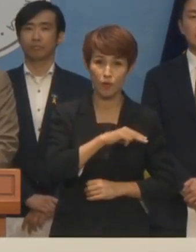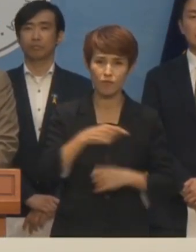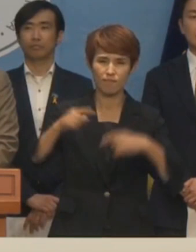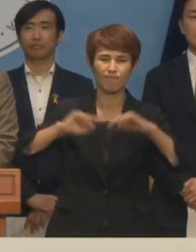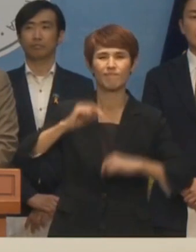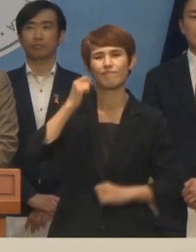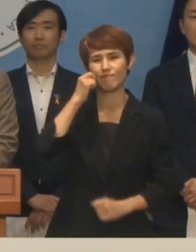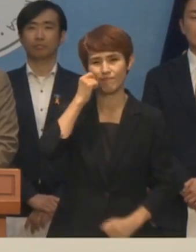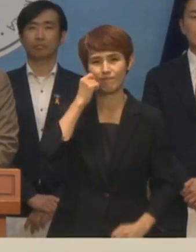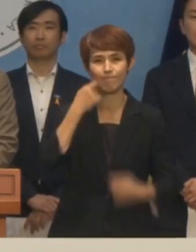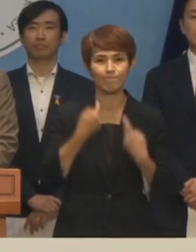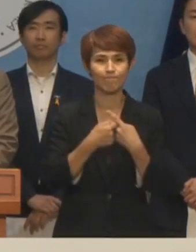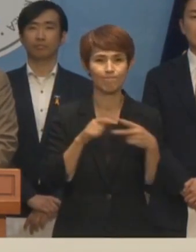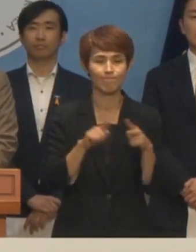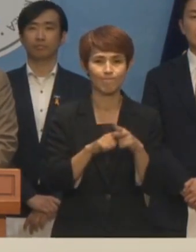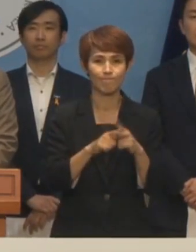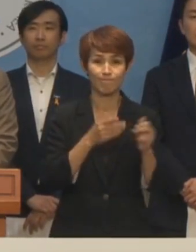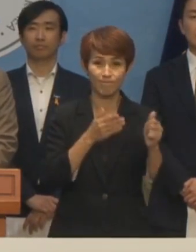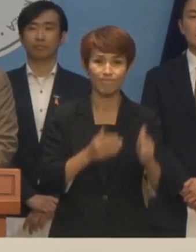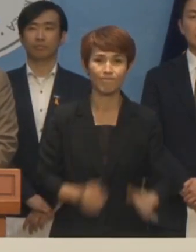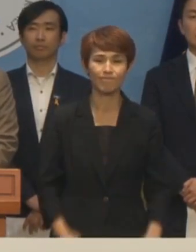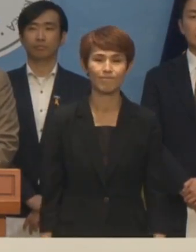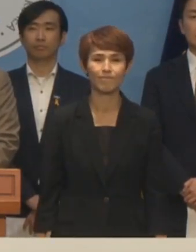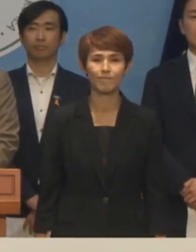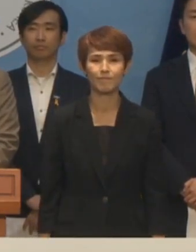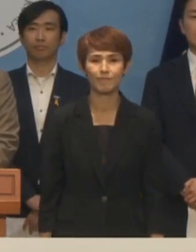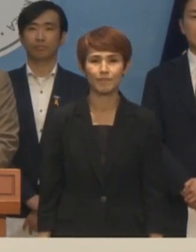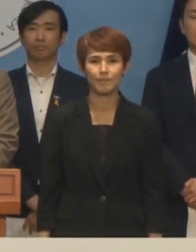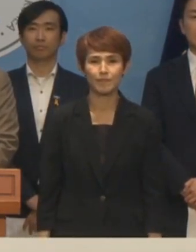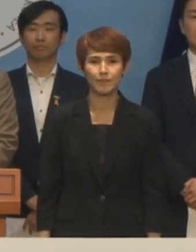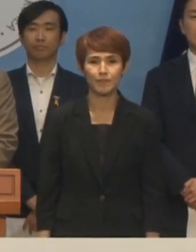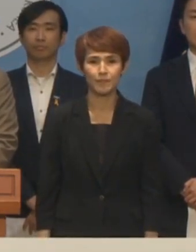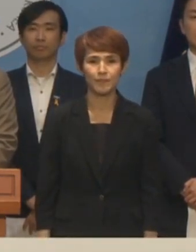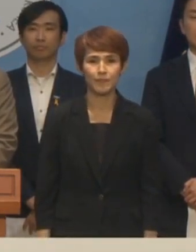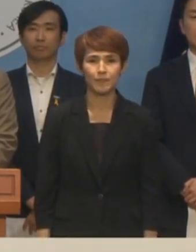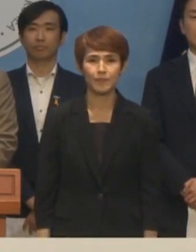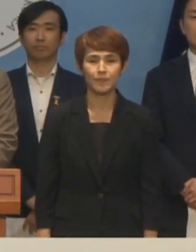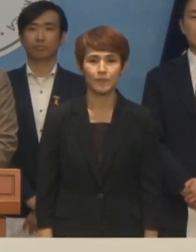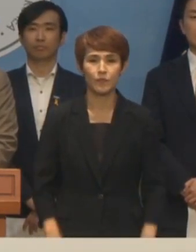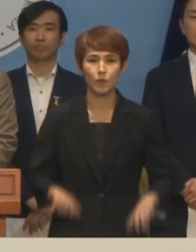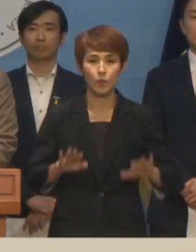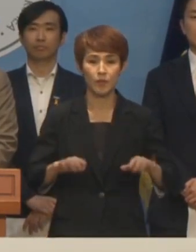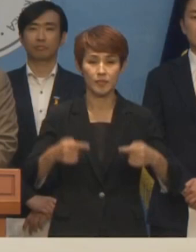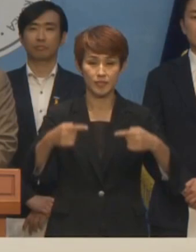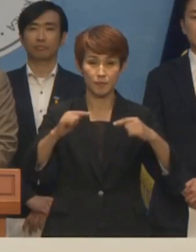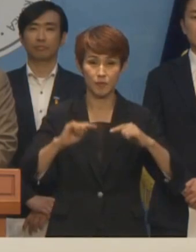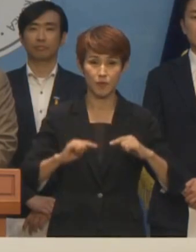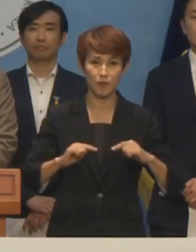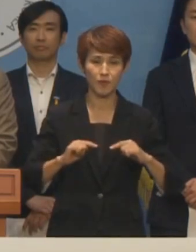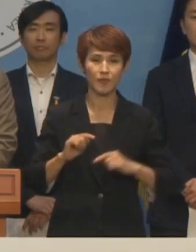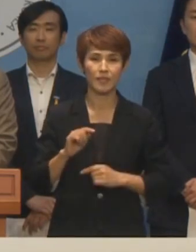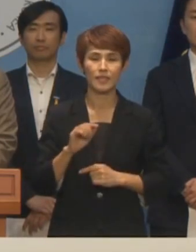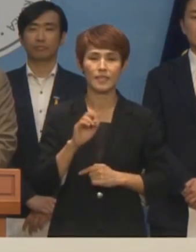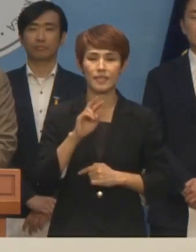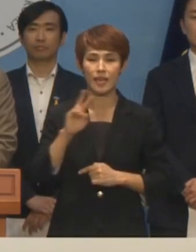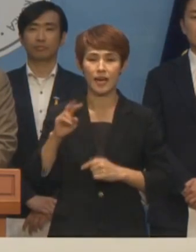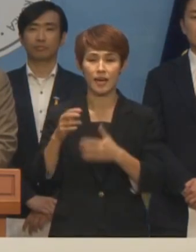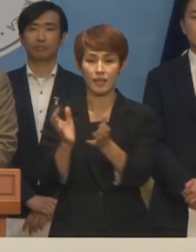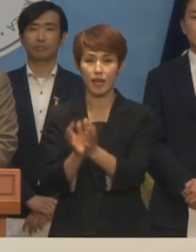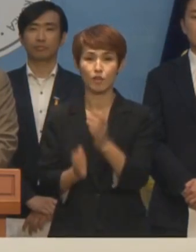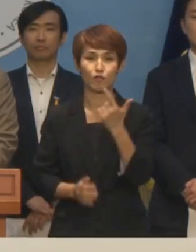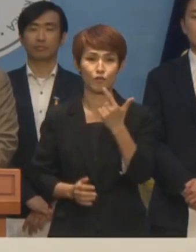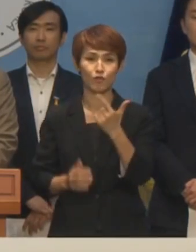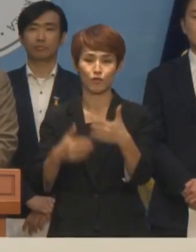어려우신 점 양해 말씀 부탁드립니다. 이번 기자회견에 참석한 야6당의 청년들을